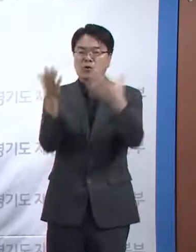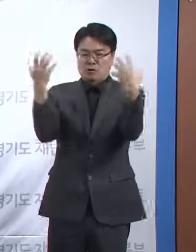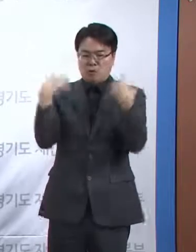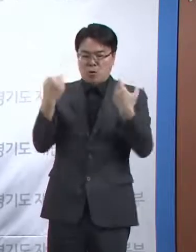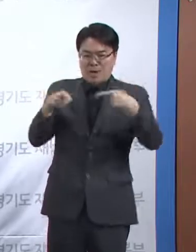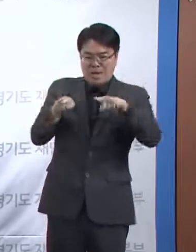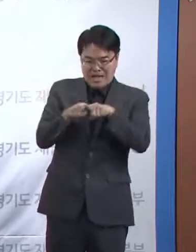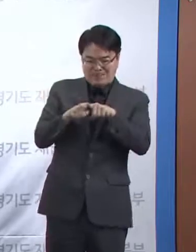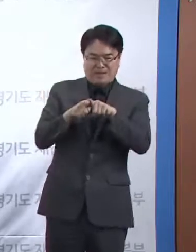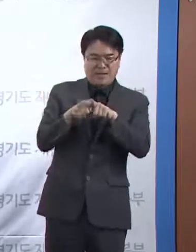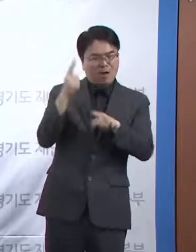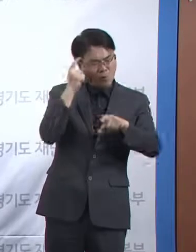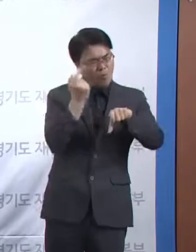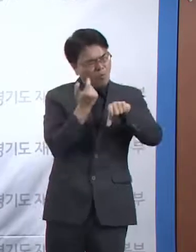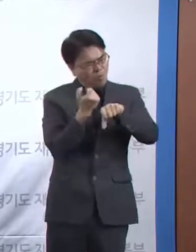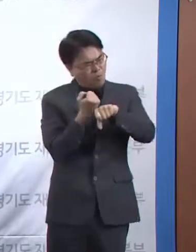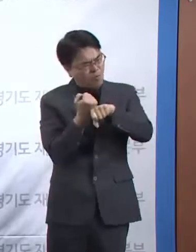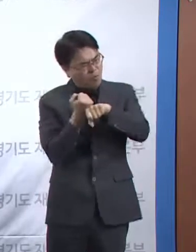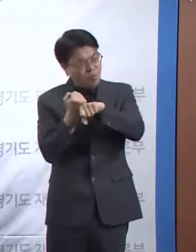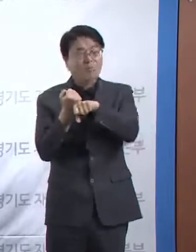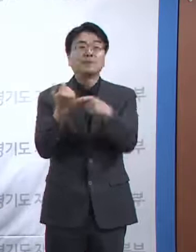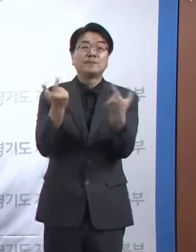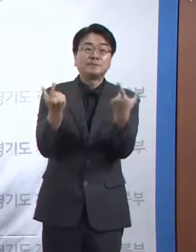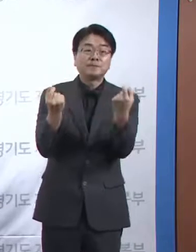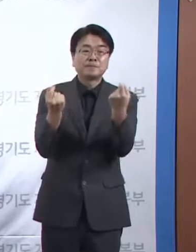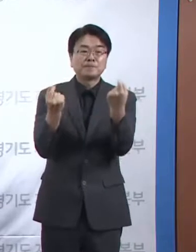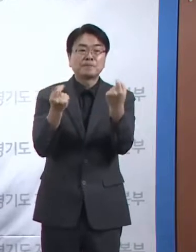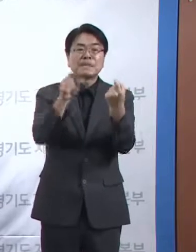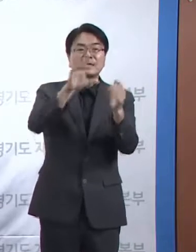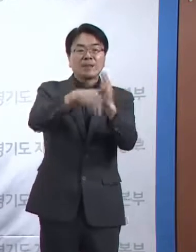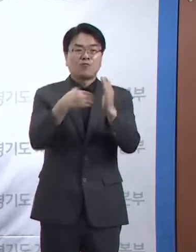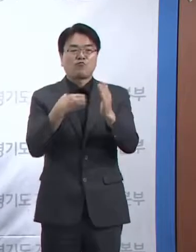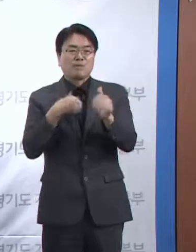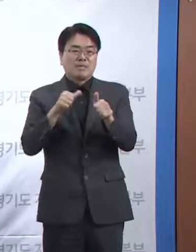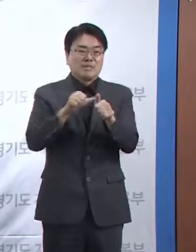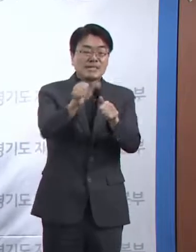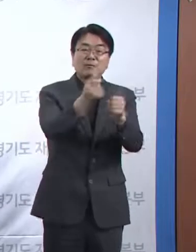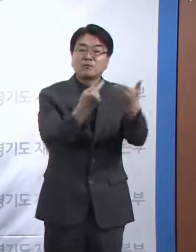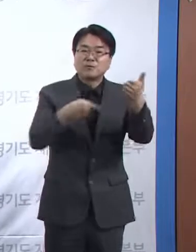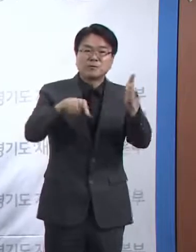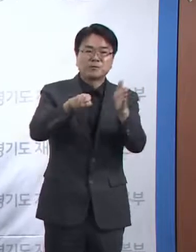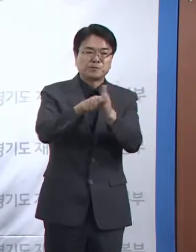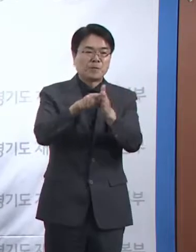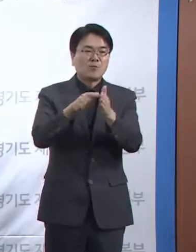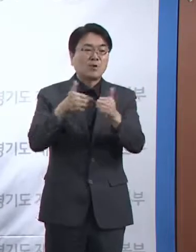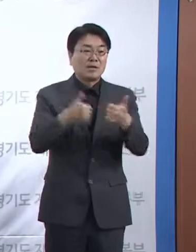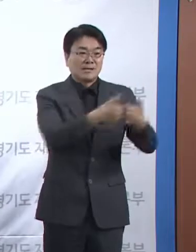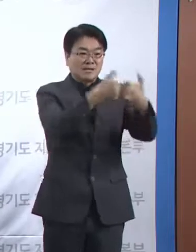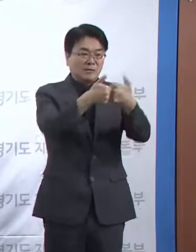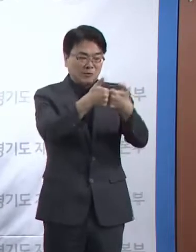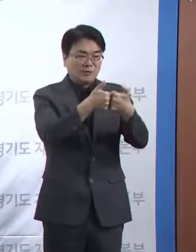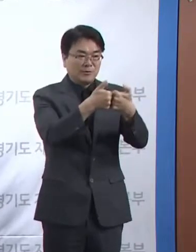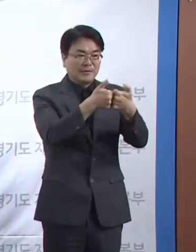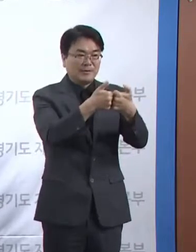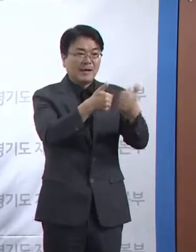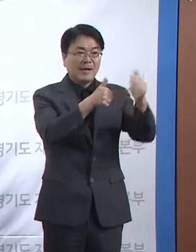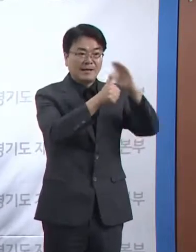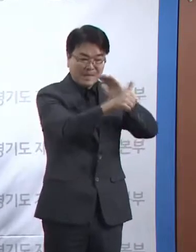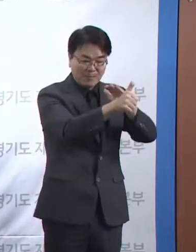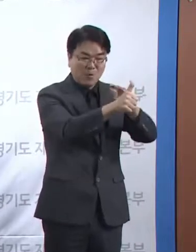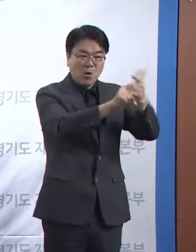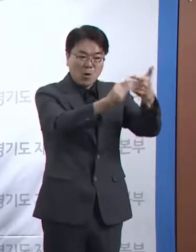고민을 거듭해 왔습니다. 이러한 위기를 타개하기 위해 의장단, 그다음에